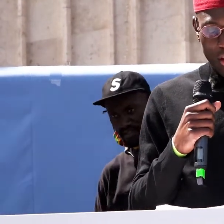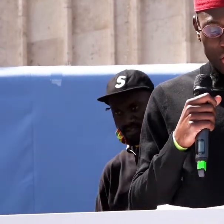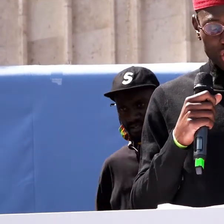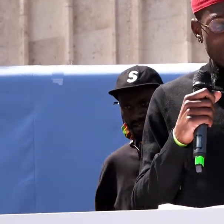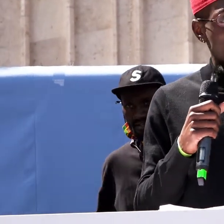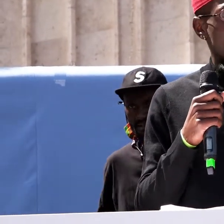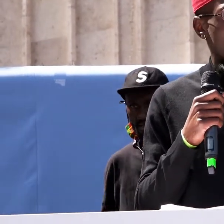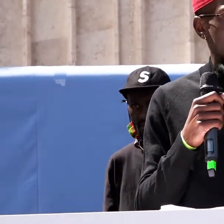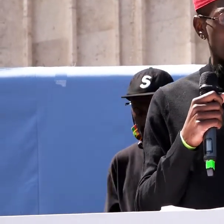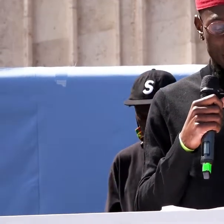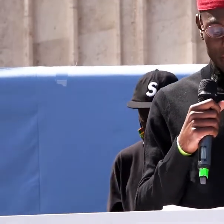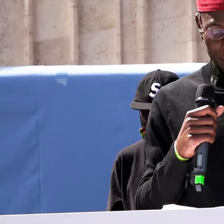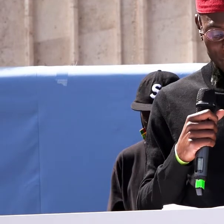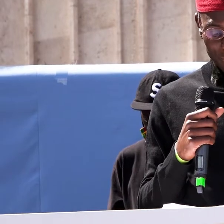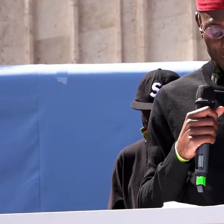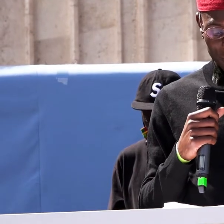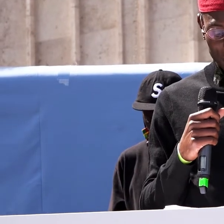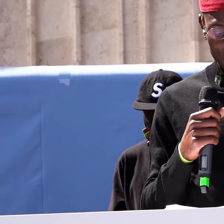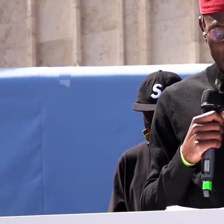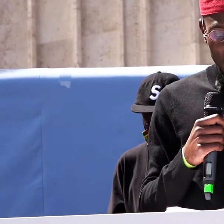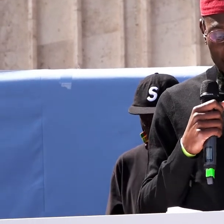Personen aus der schwarzen Gemeinschaft sehe.